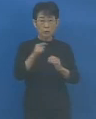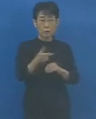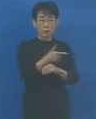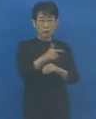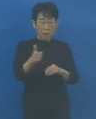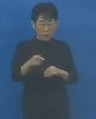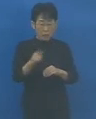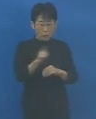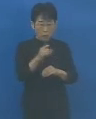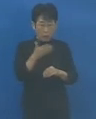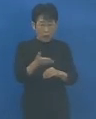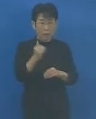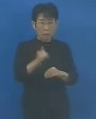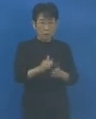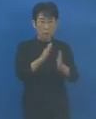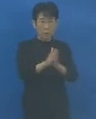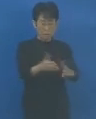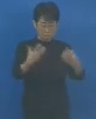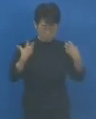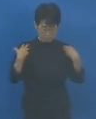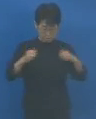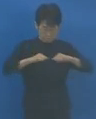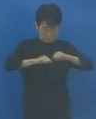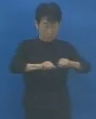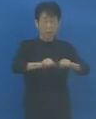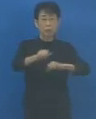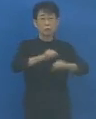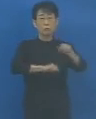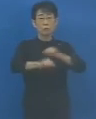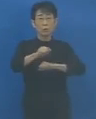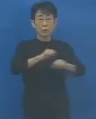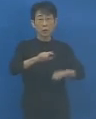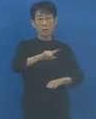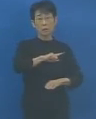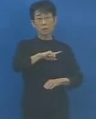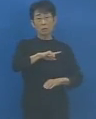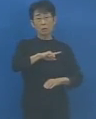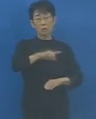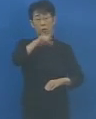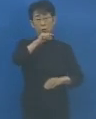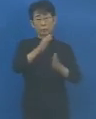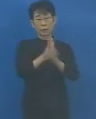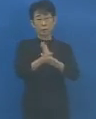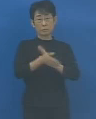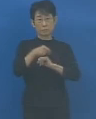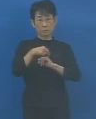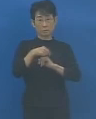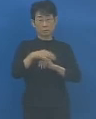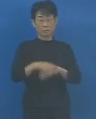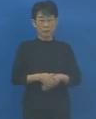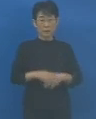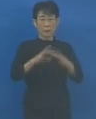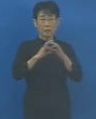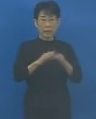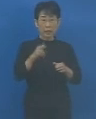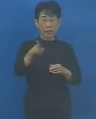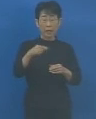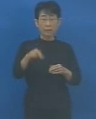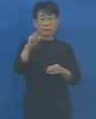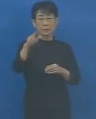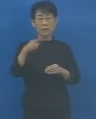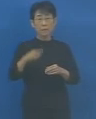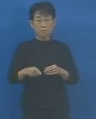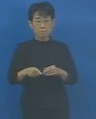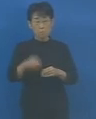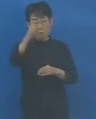明をですね、県を挙げてやろうというふうに動いた最初の県だったんですが、そういうようにハンセン病の歴史というものを